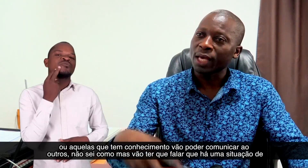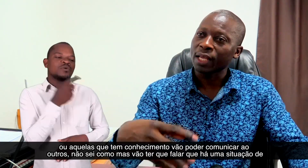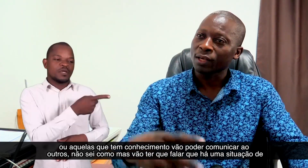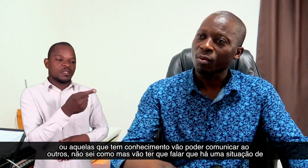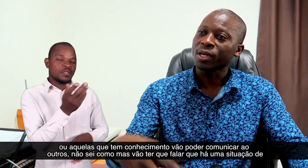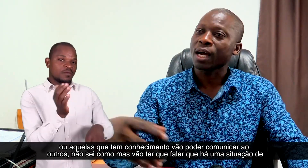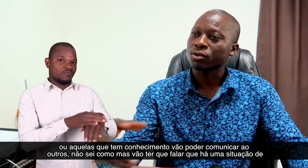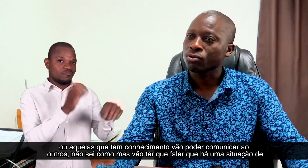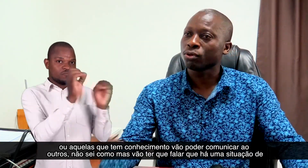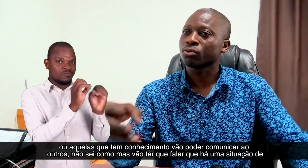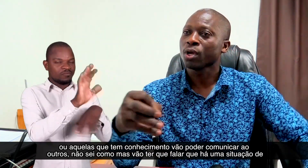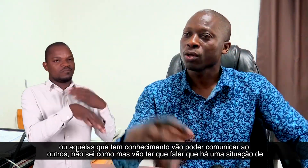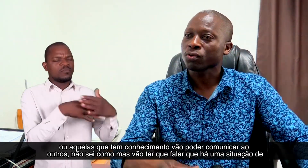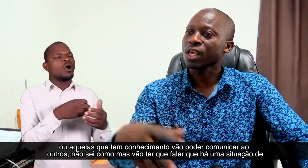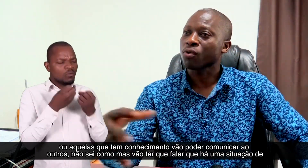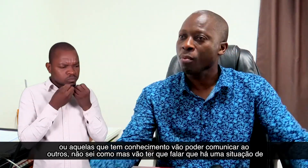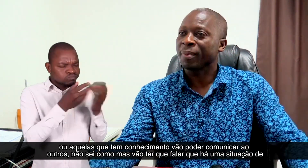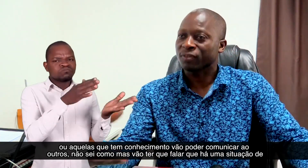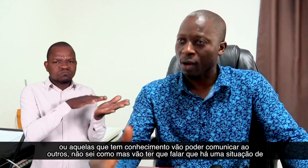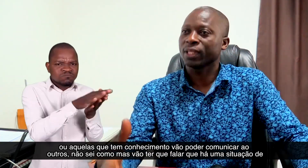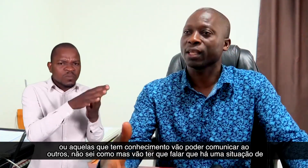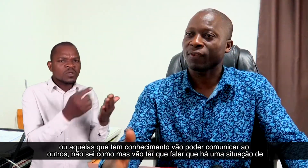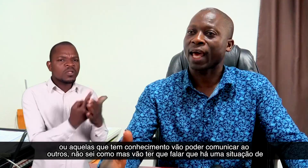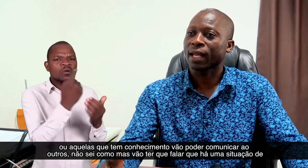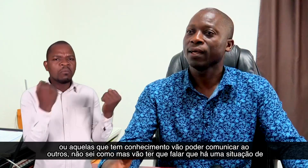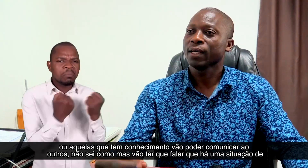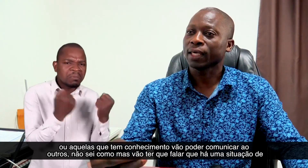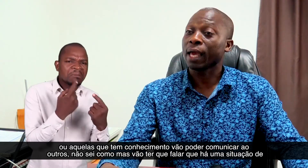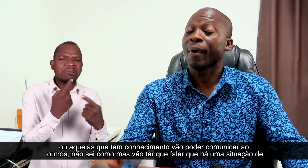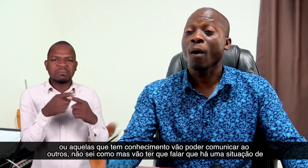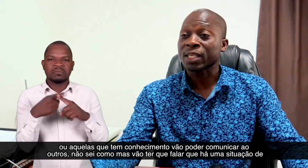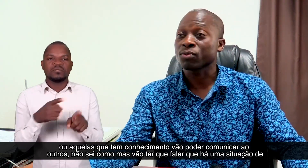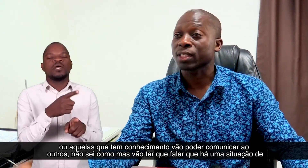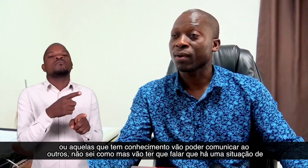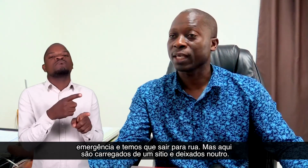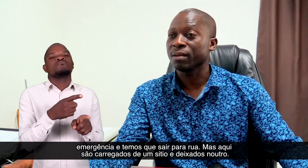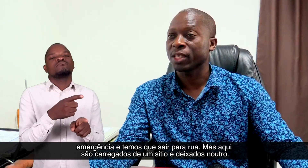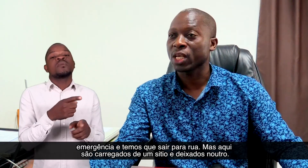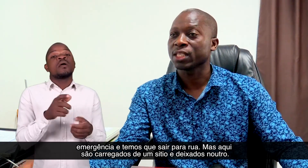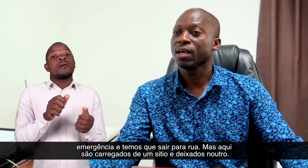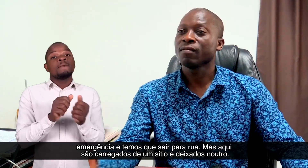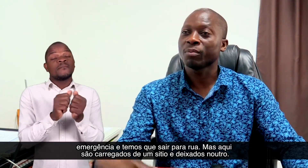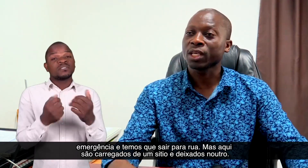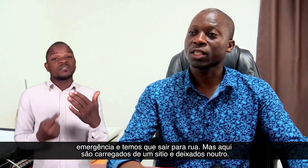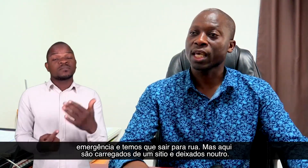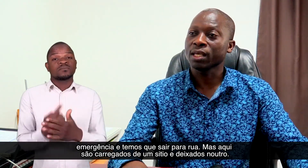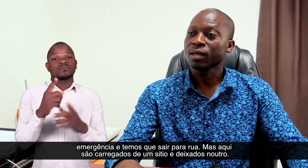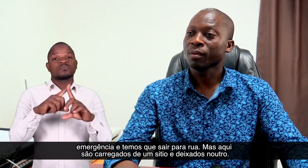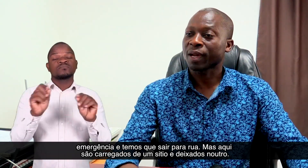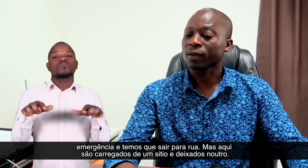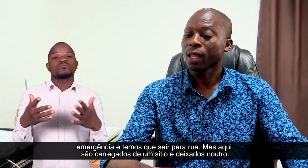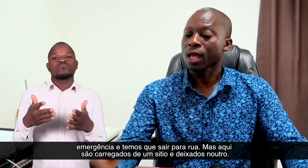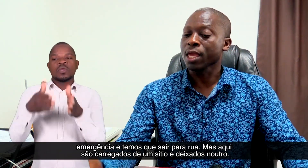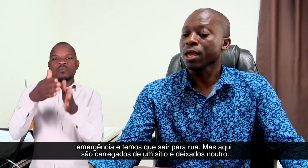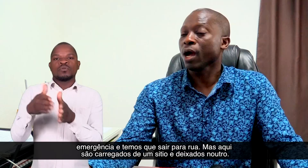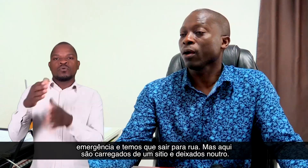vão poder comunicar aos outros, não sei como, mas vão ter que falar que há uma situação aqui de emergência, vamos ter que sair